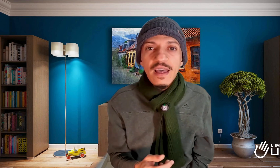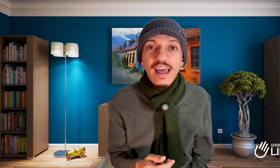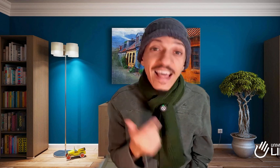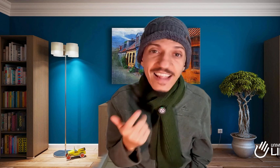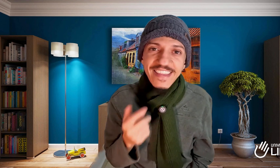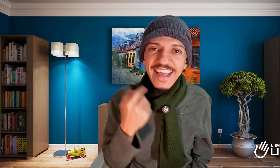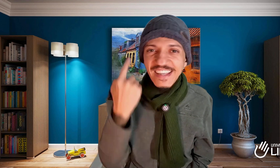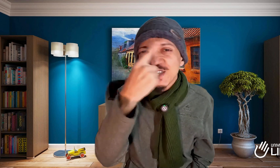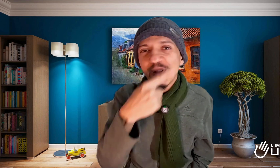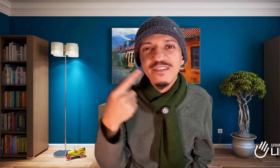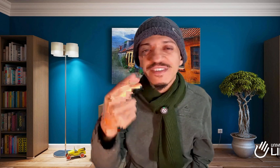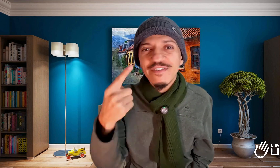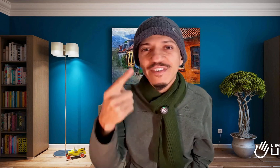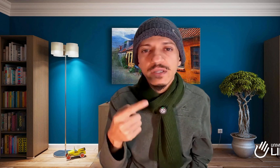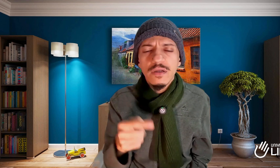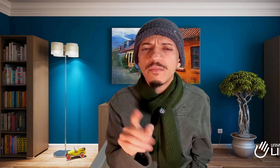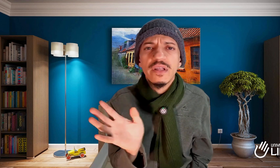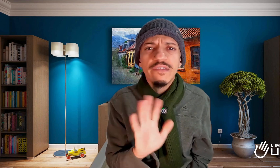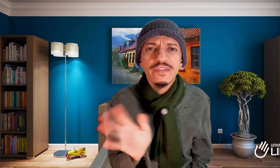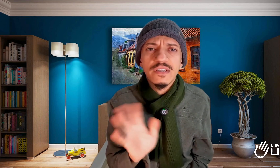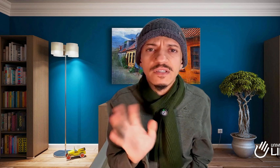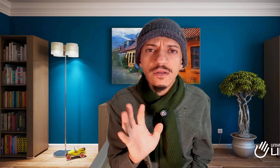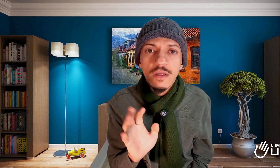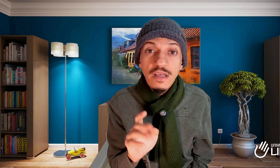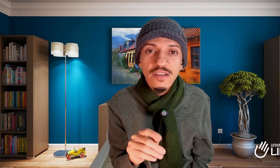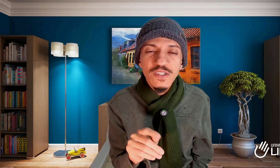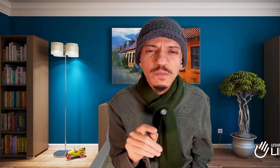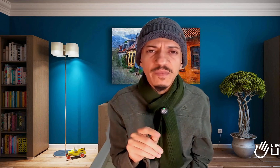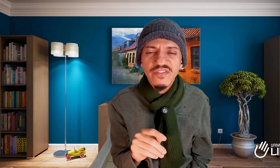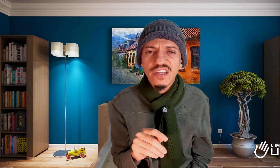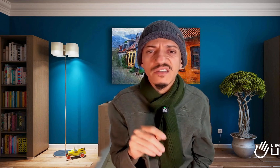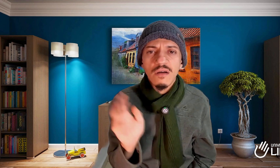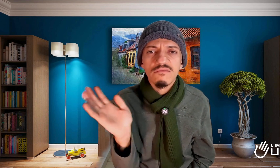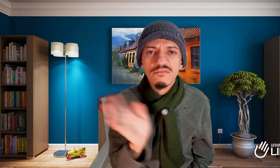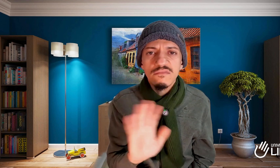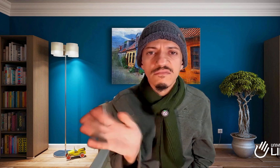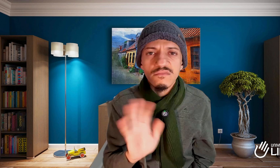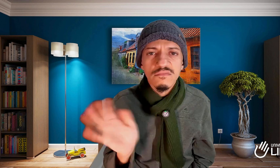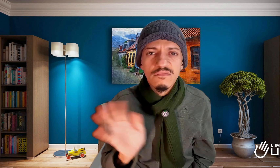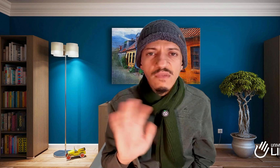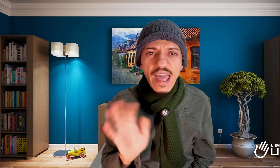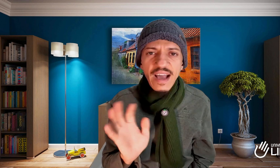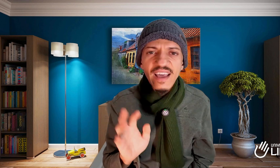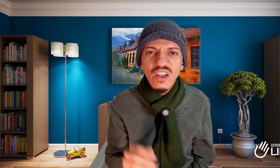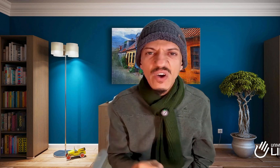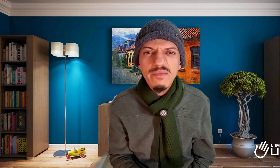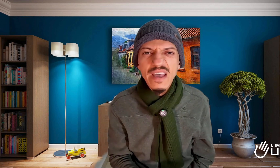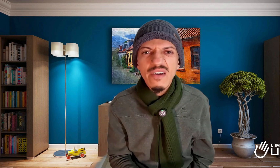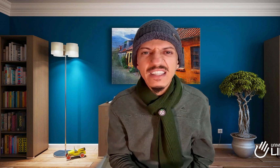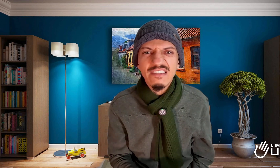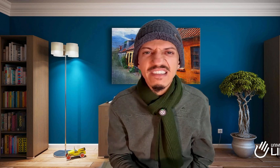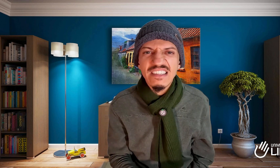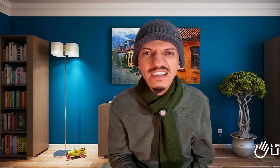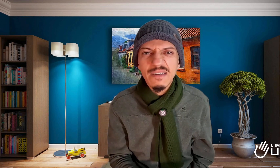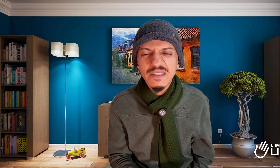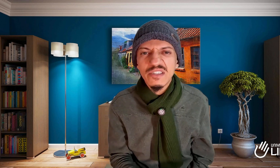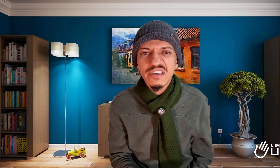ele tem essa expressão facial assim. Eu não poderia fazer assim. Se eu simplesmente fizer assim, ó, é aquele oi meio entre os dentes, sabe? Que a pessoa chegou e falou